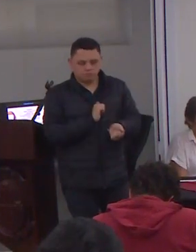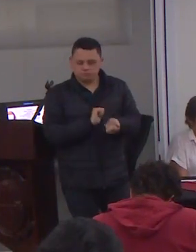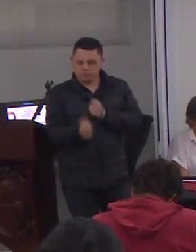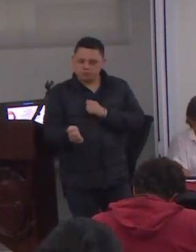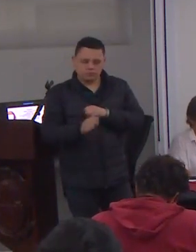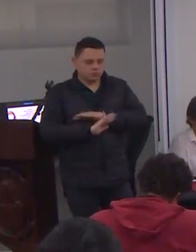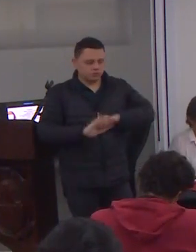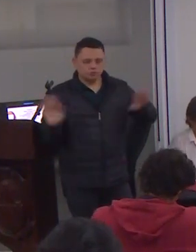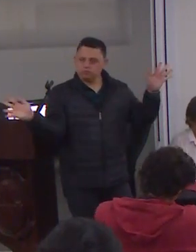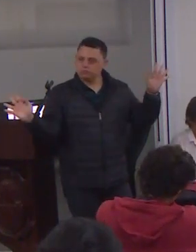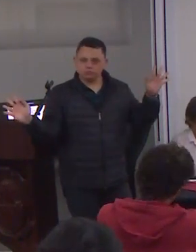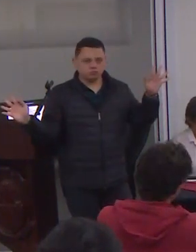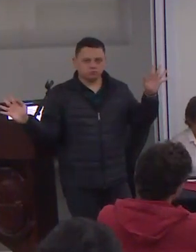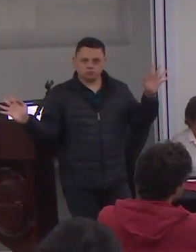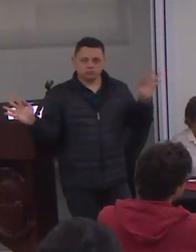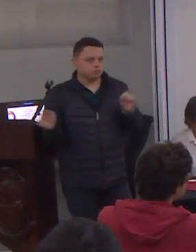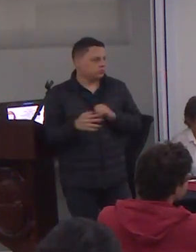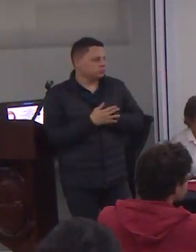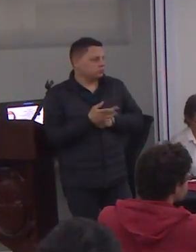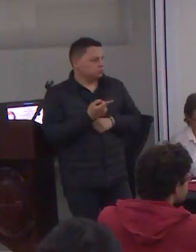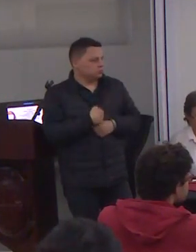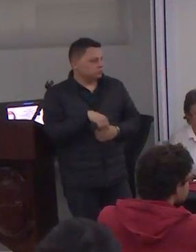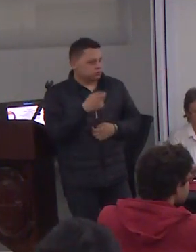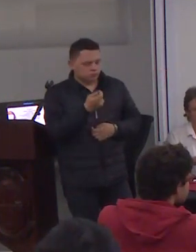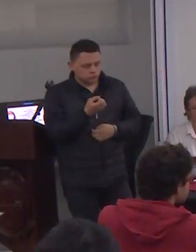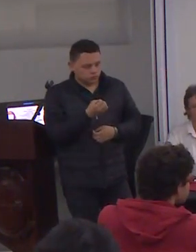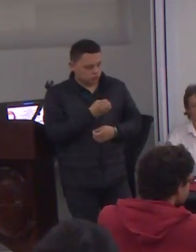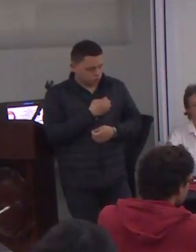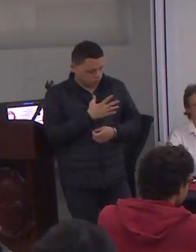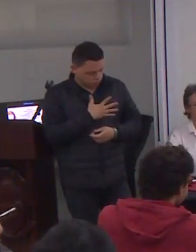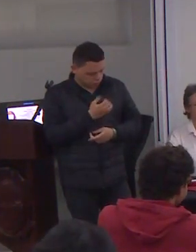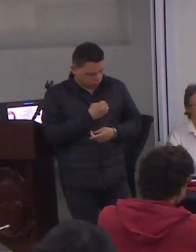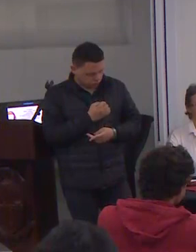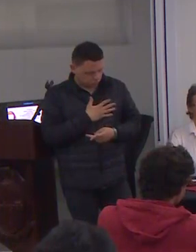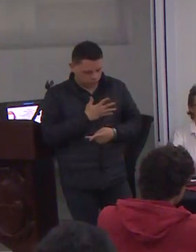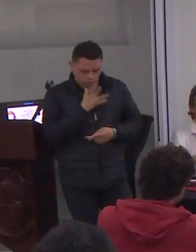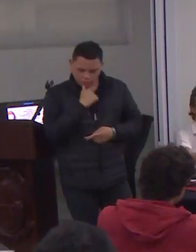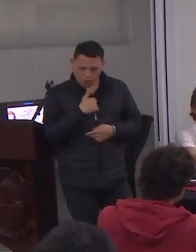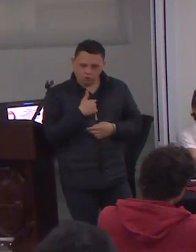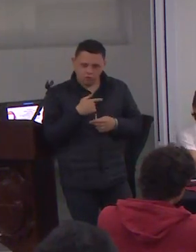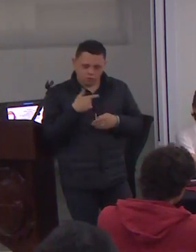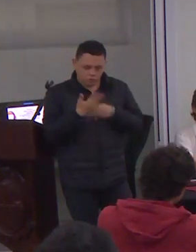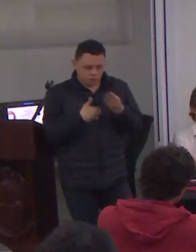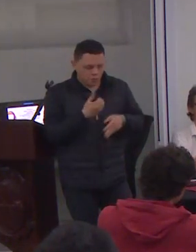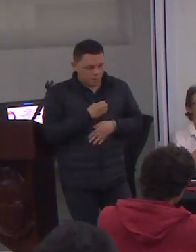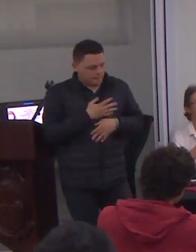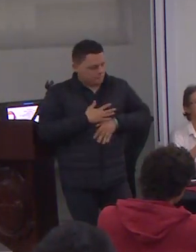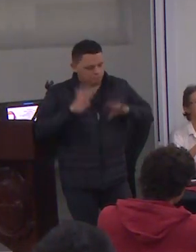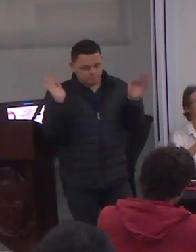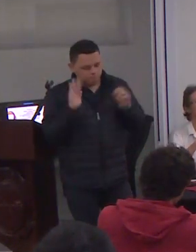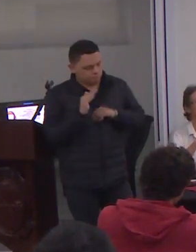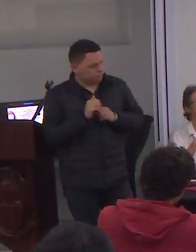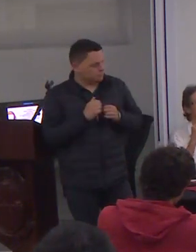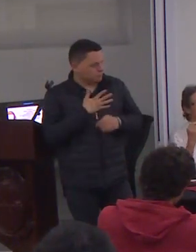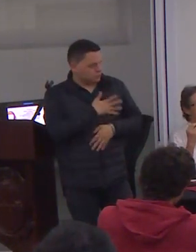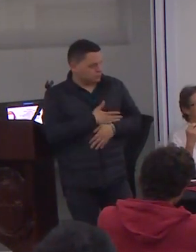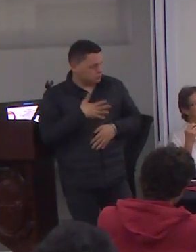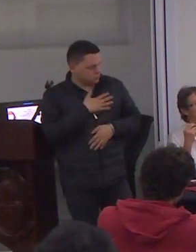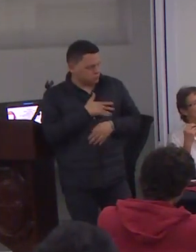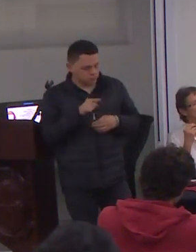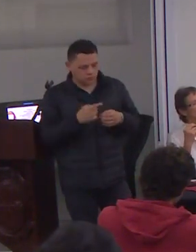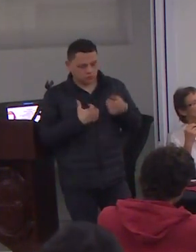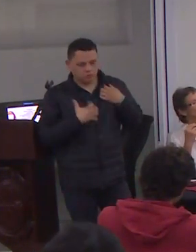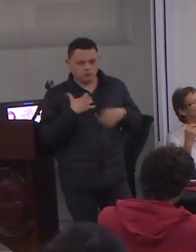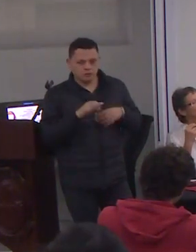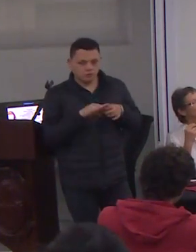gana aquí casi que somos muy poco de oportunidades en los procesos entonces pienso que era más ese temor de la